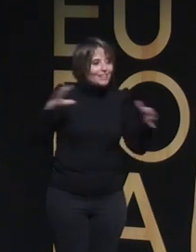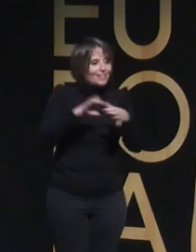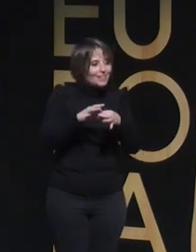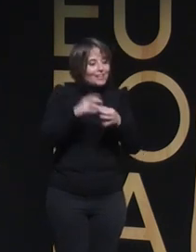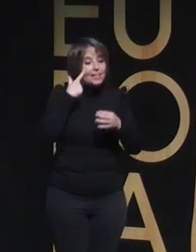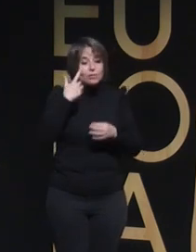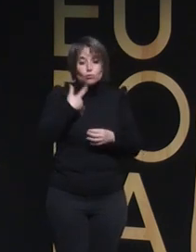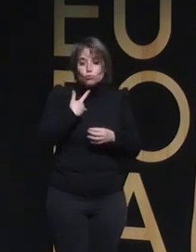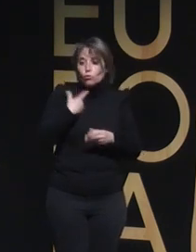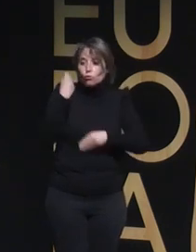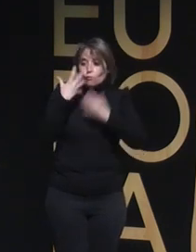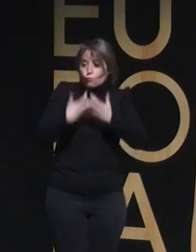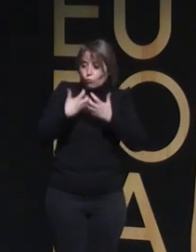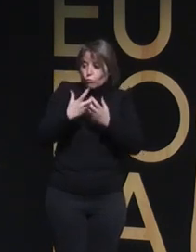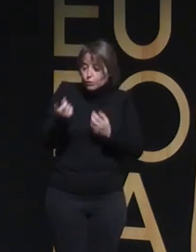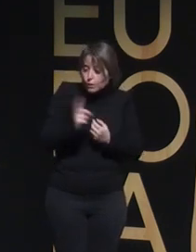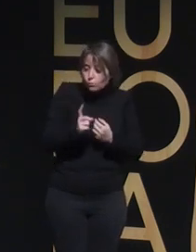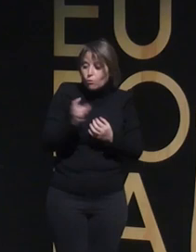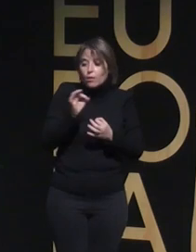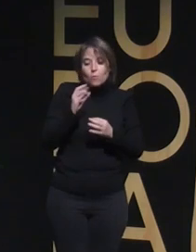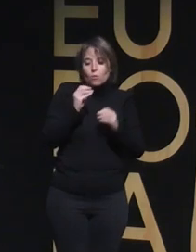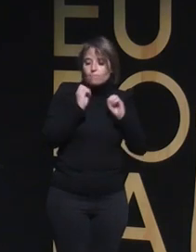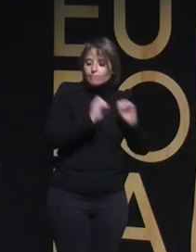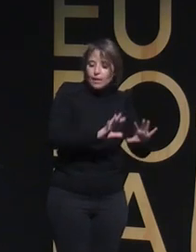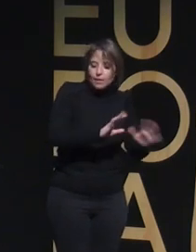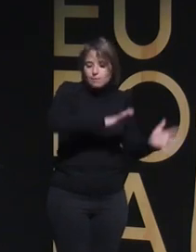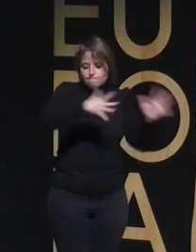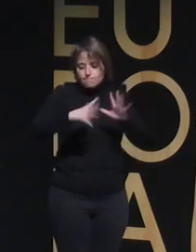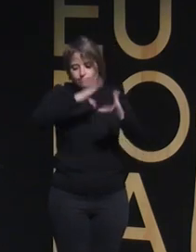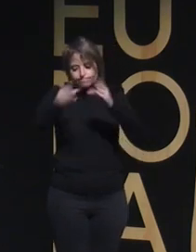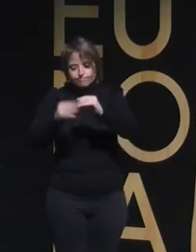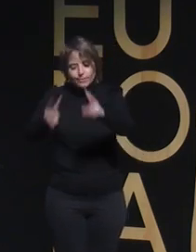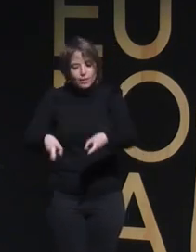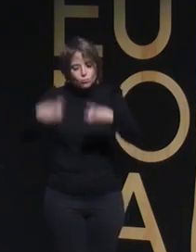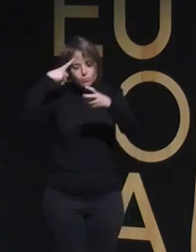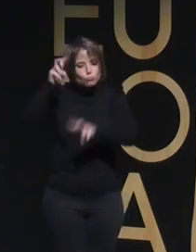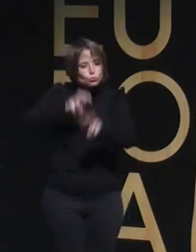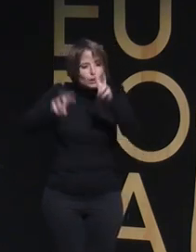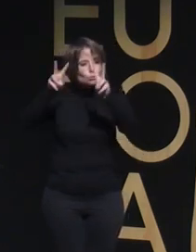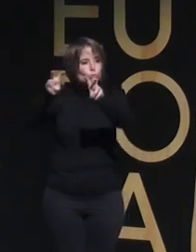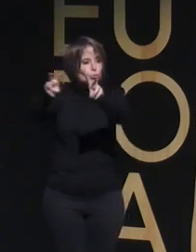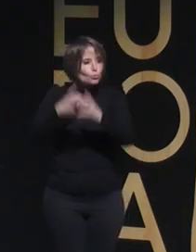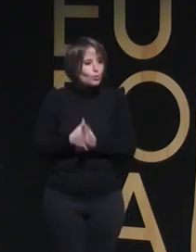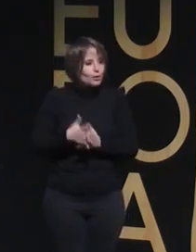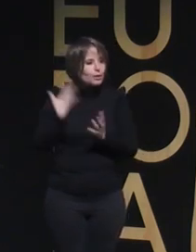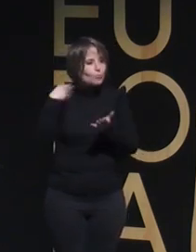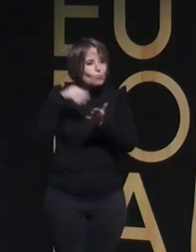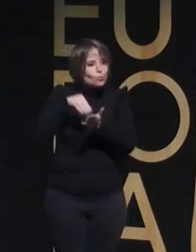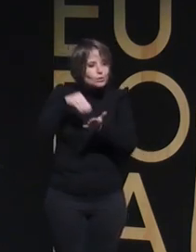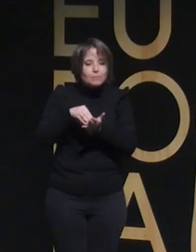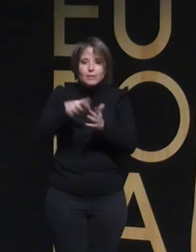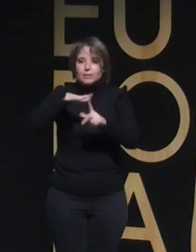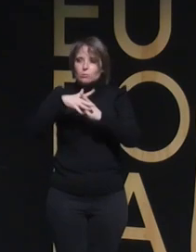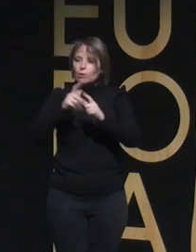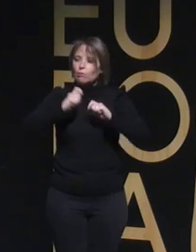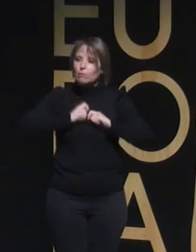aquello que yo no estoy haciendo, que no funciona, tengo que dejar de hacerlo. Entonces tengo que innovar algo, tengo que buscar algo. Y entonces muchas veces nos llevan a una situación de